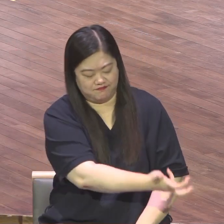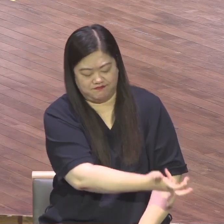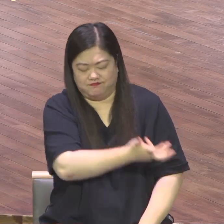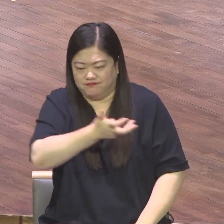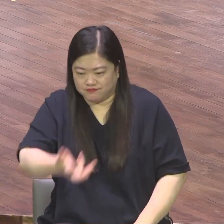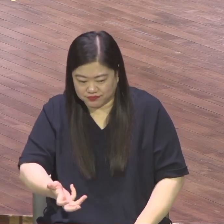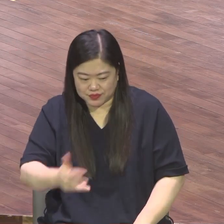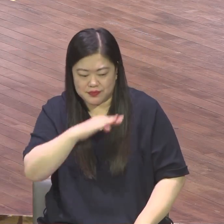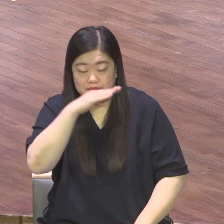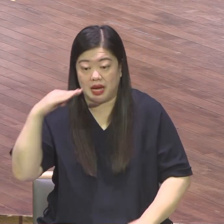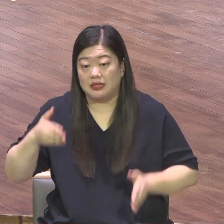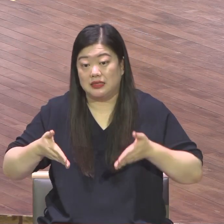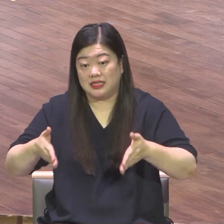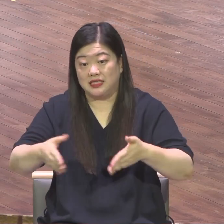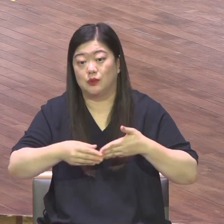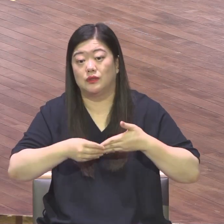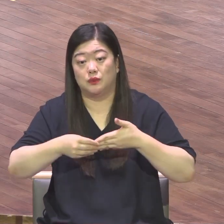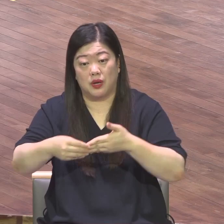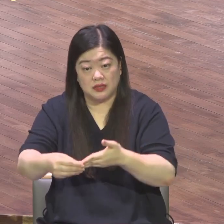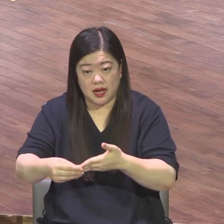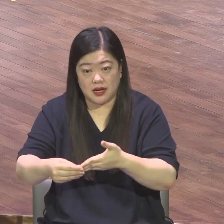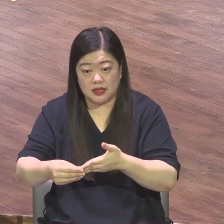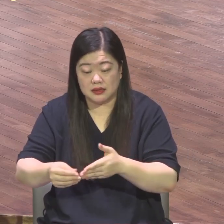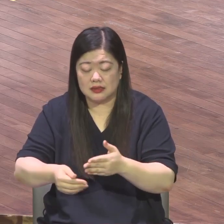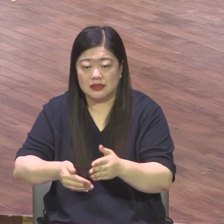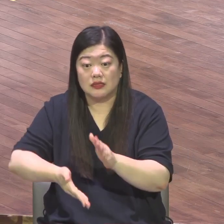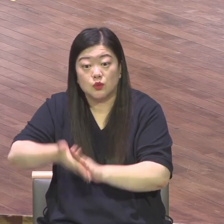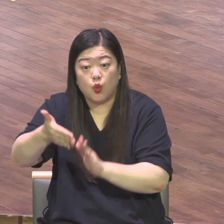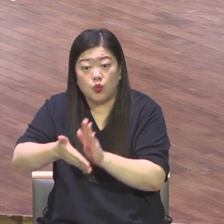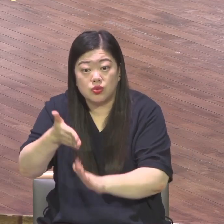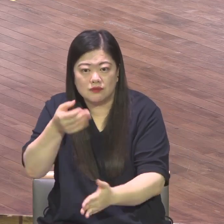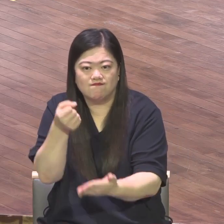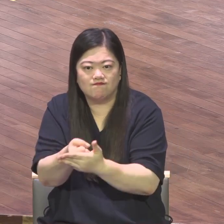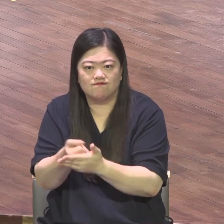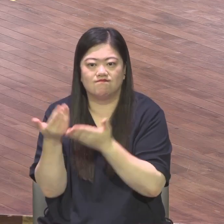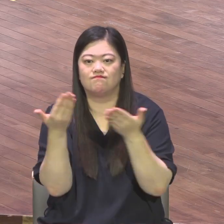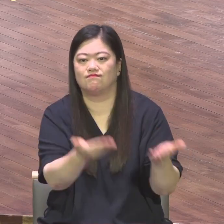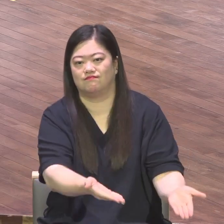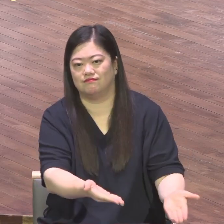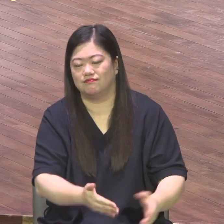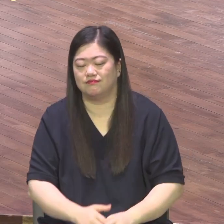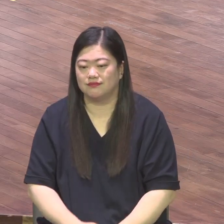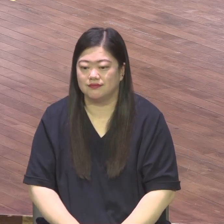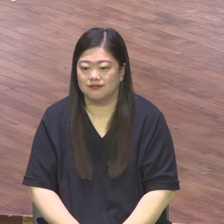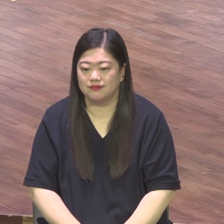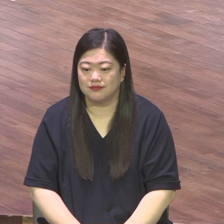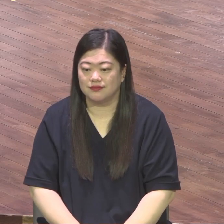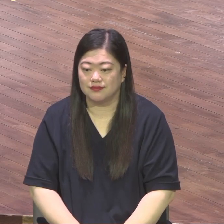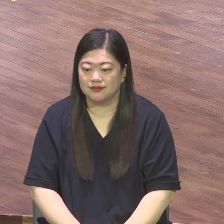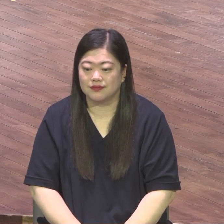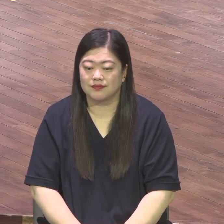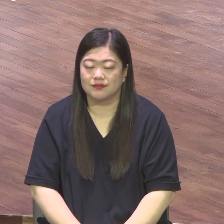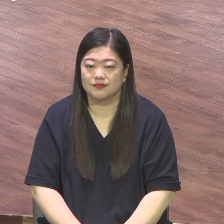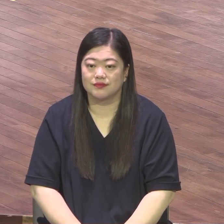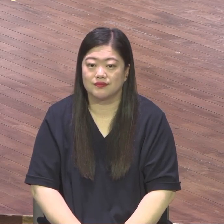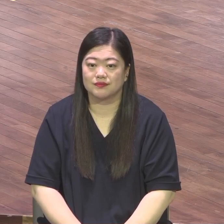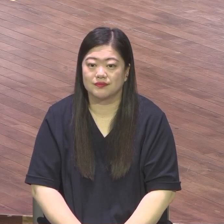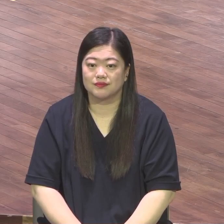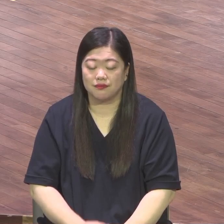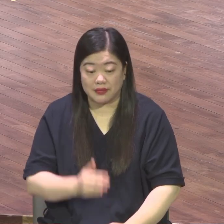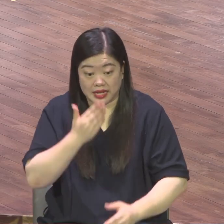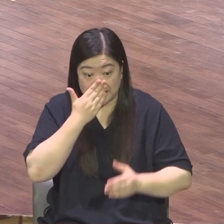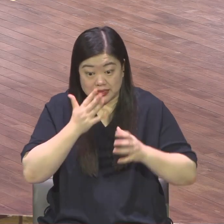바른 길로 인도하사 거주할 성읍에 이르게 하셨도다. 자, 그나마 다행인 것이 뭐냐?